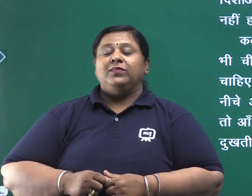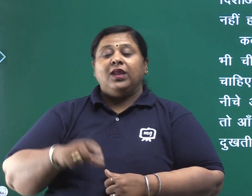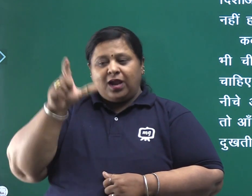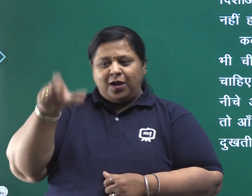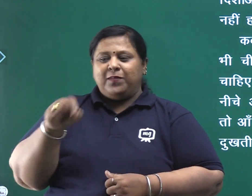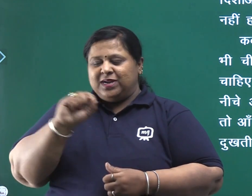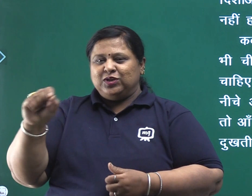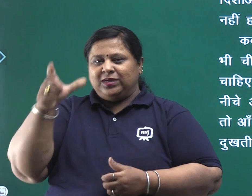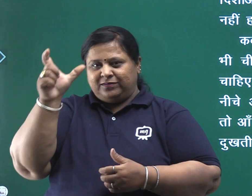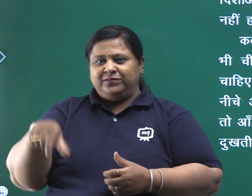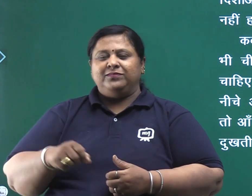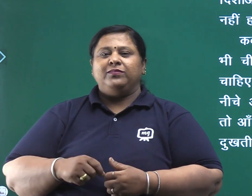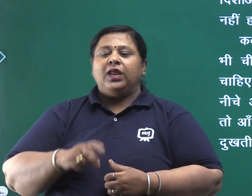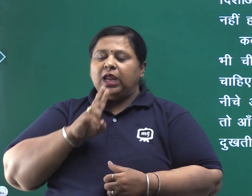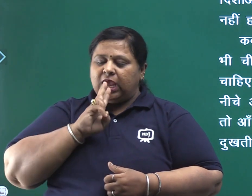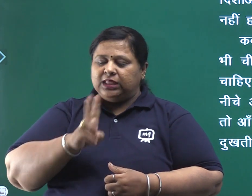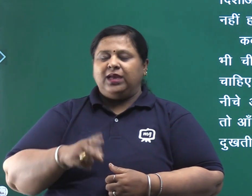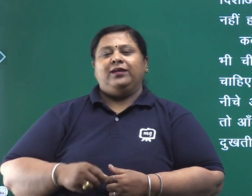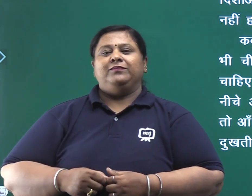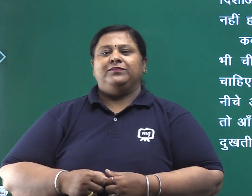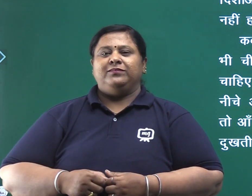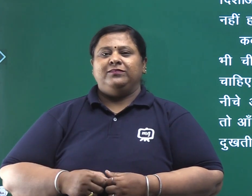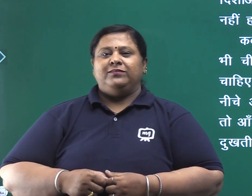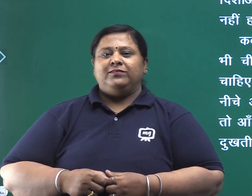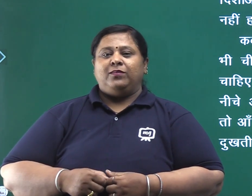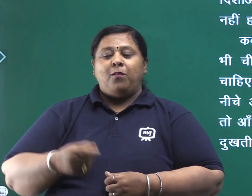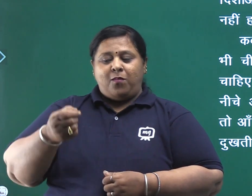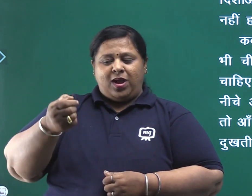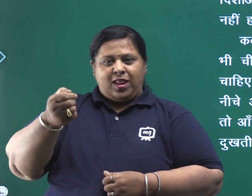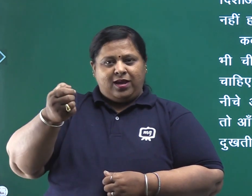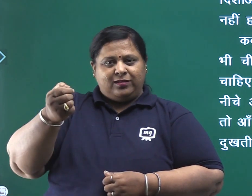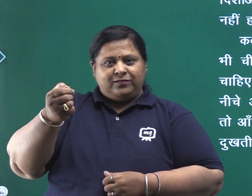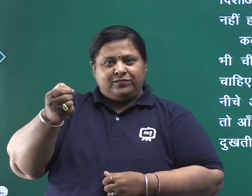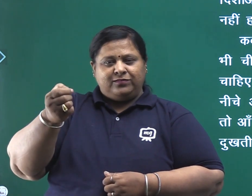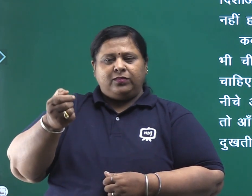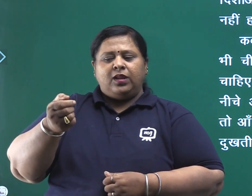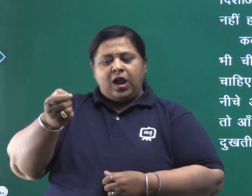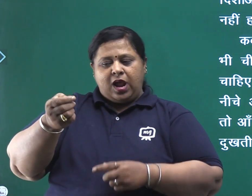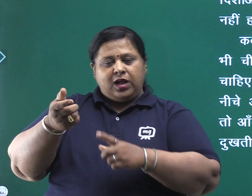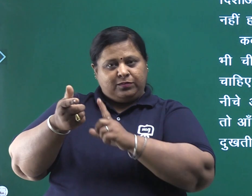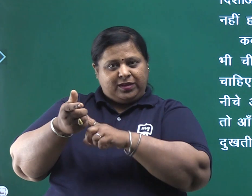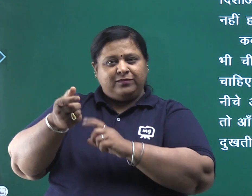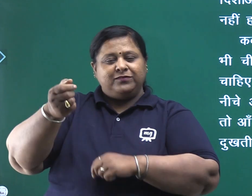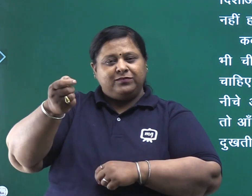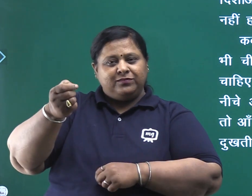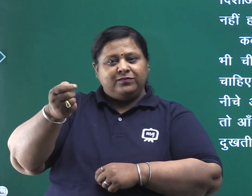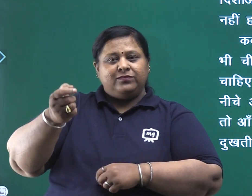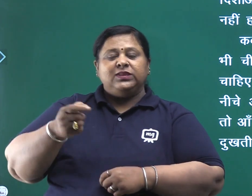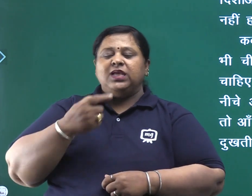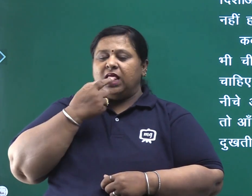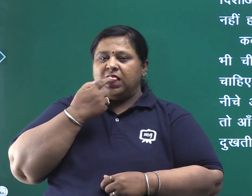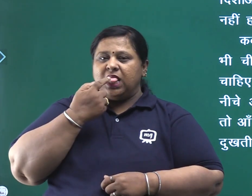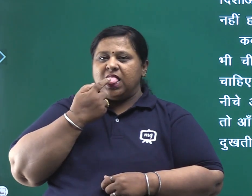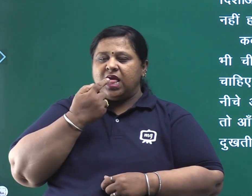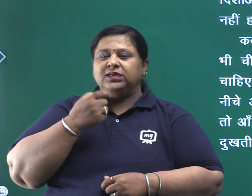कबीर जी कहते हैं, माला हाथ में,